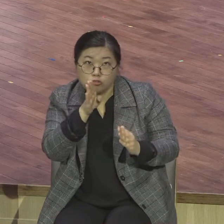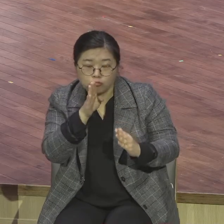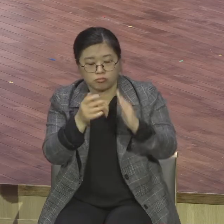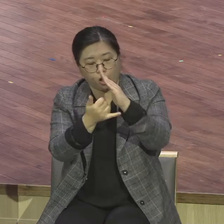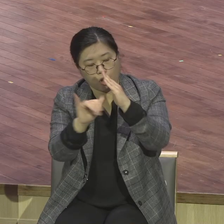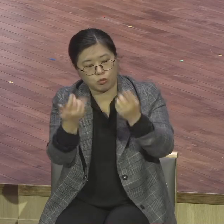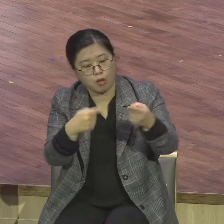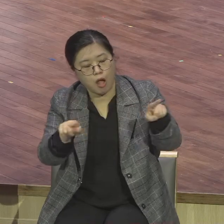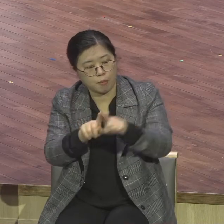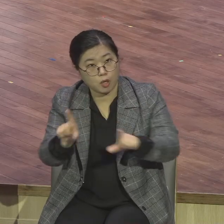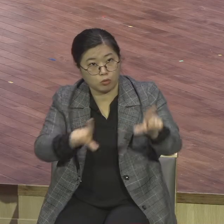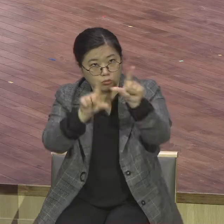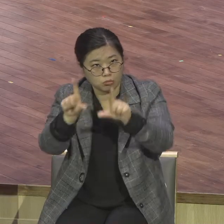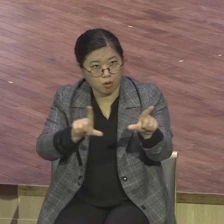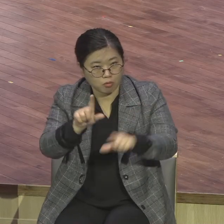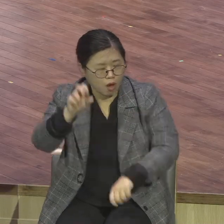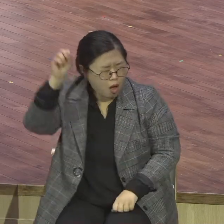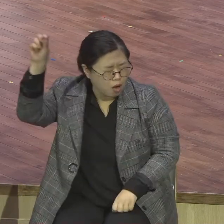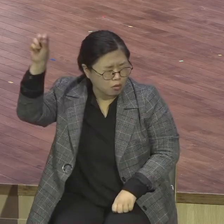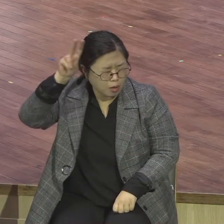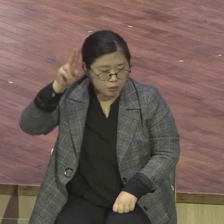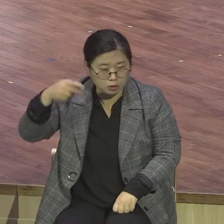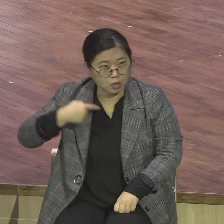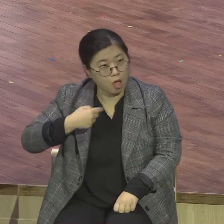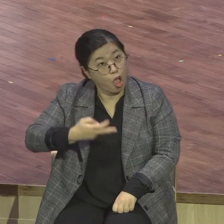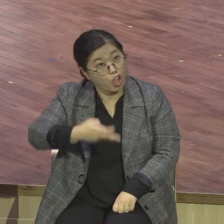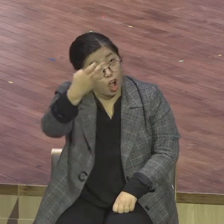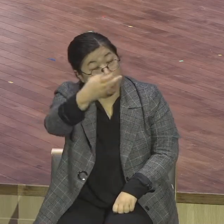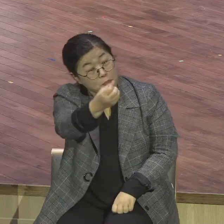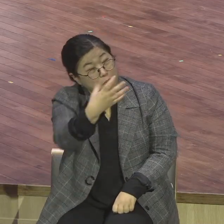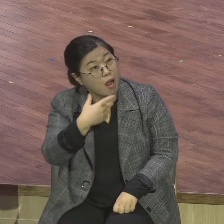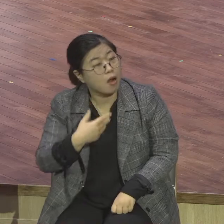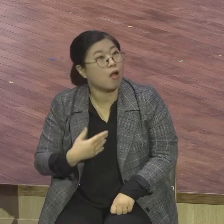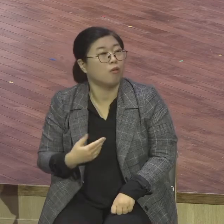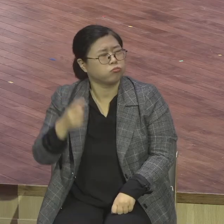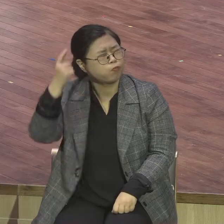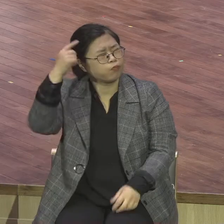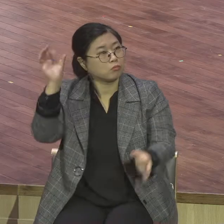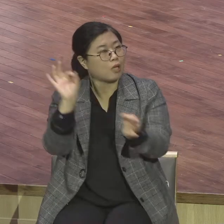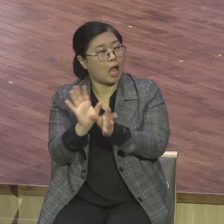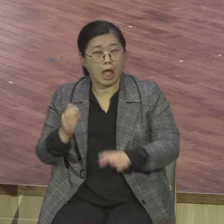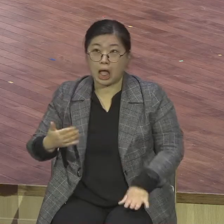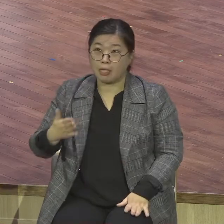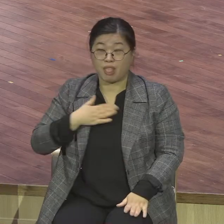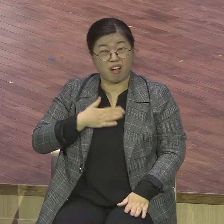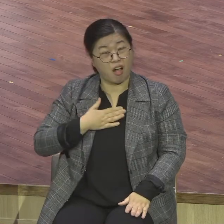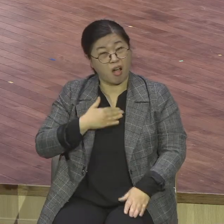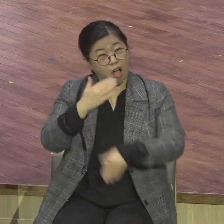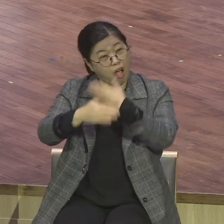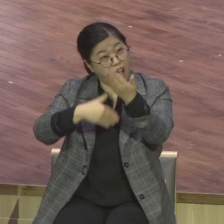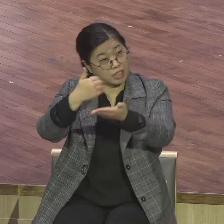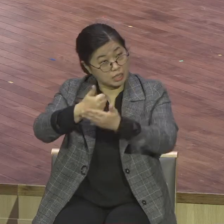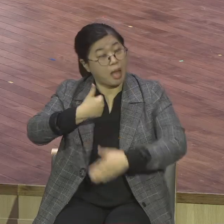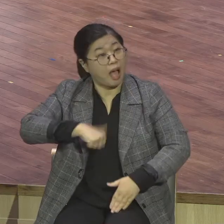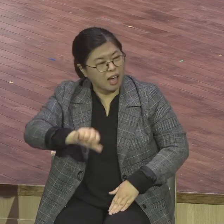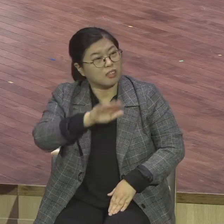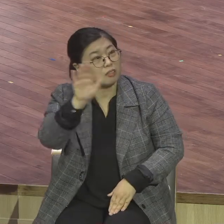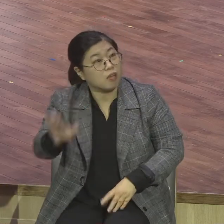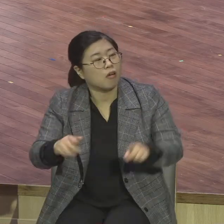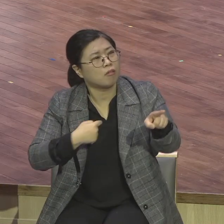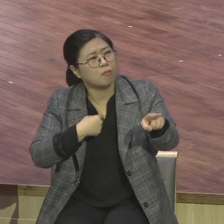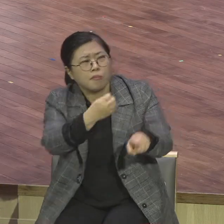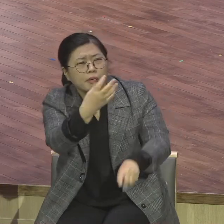왔는데 어느 날 갑자기 그 형님이 말이요 어느 날 갑자기 하나님 나라